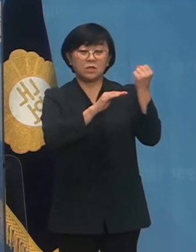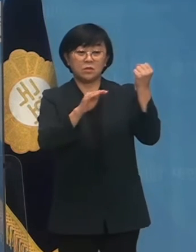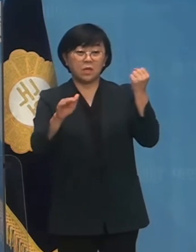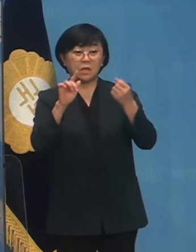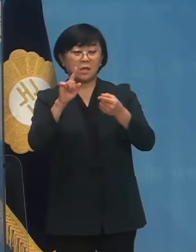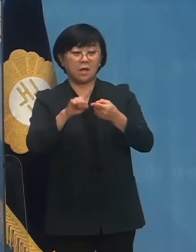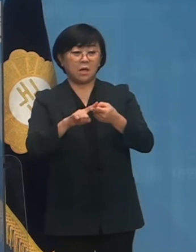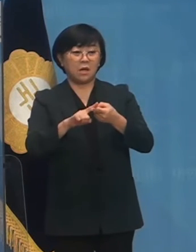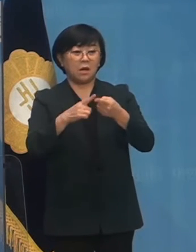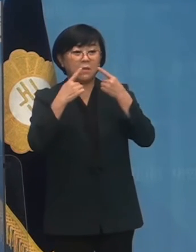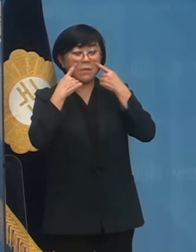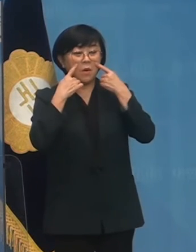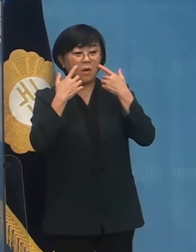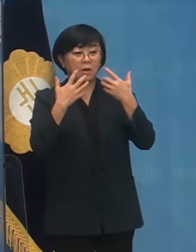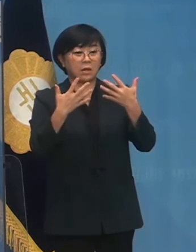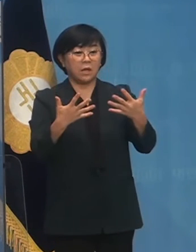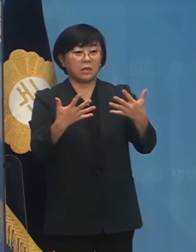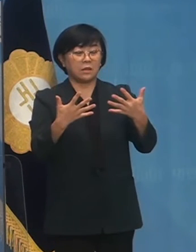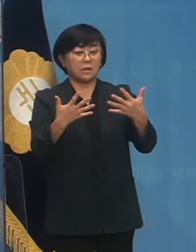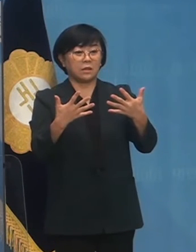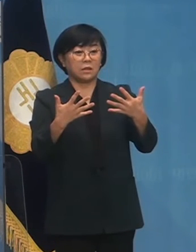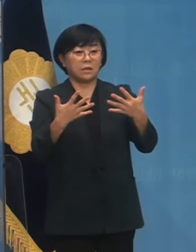대한 명확한